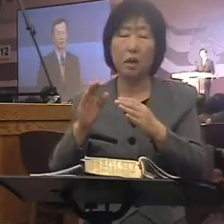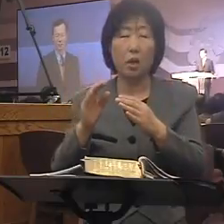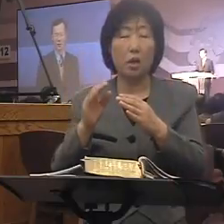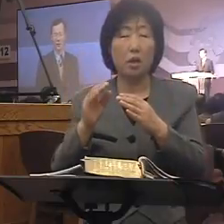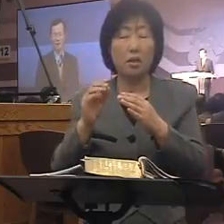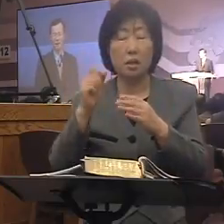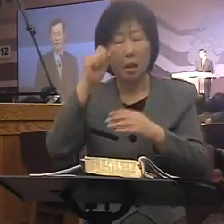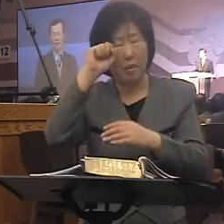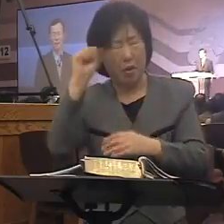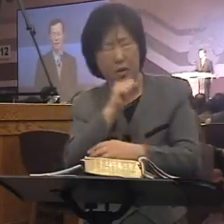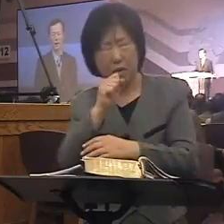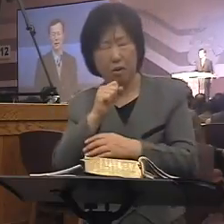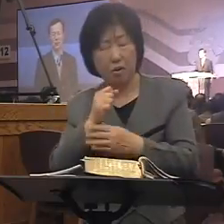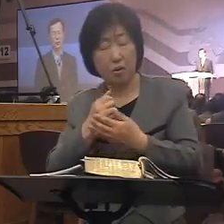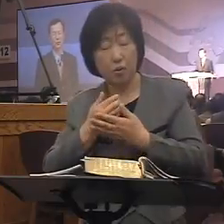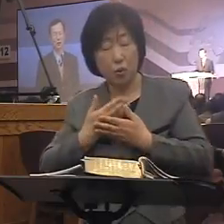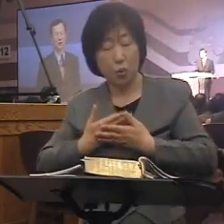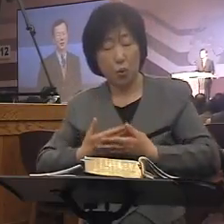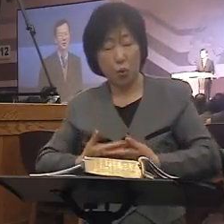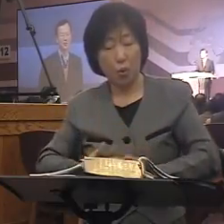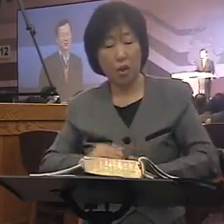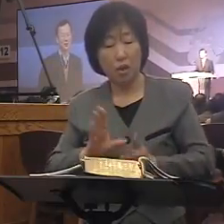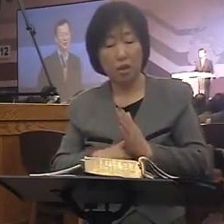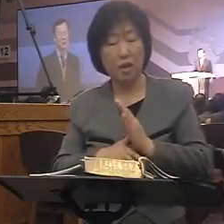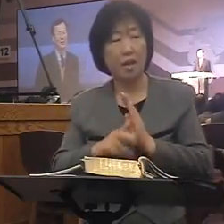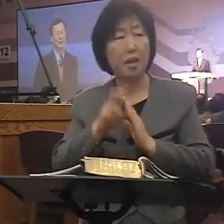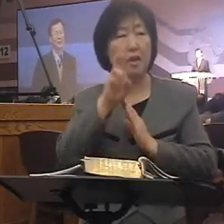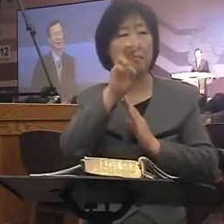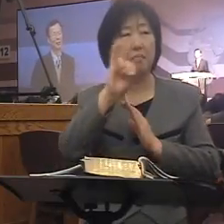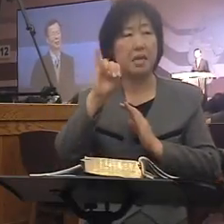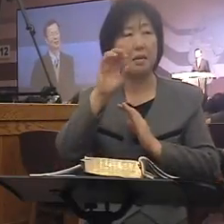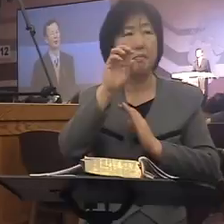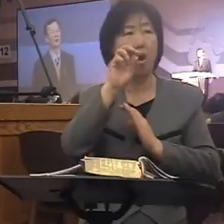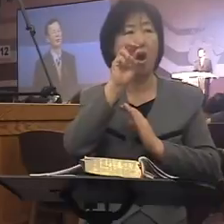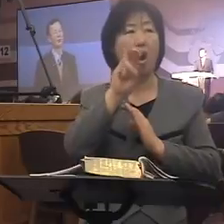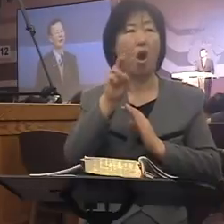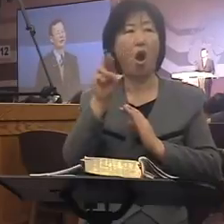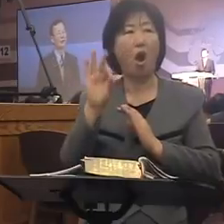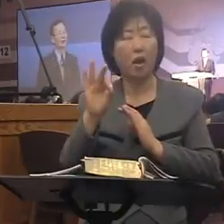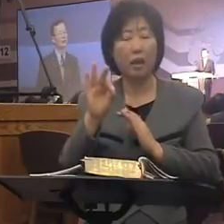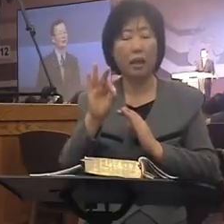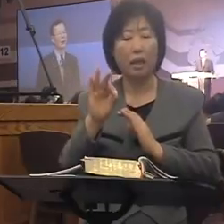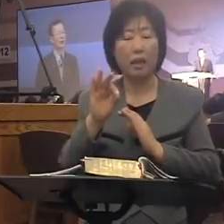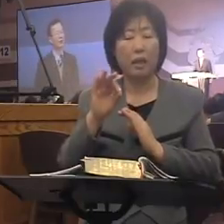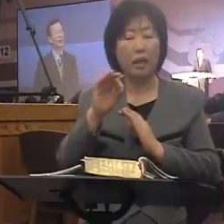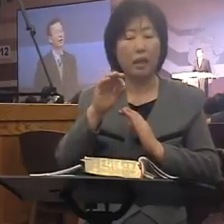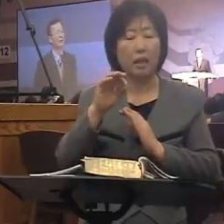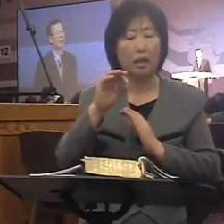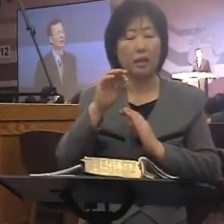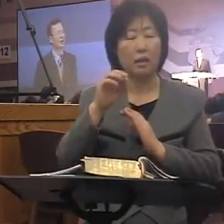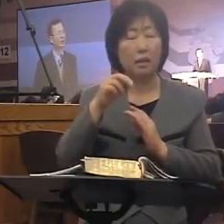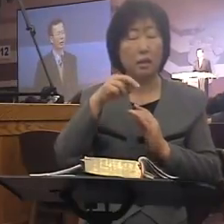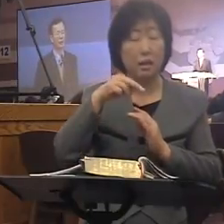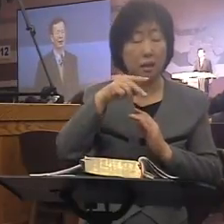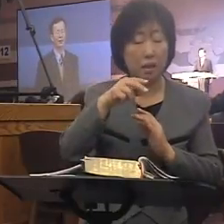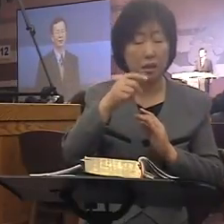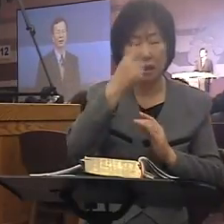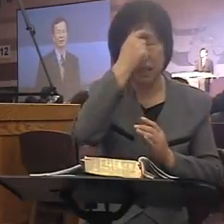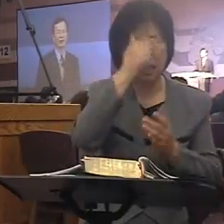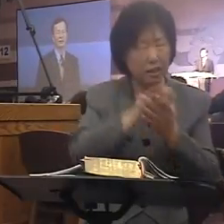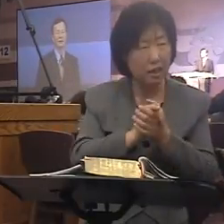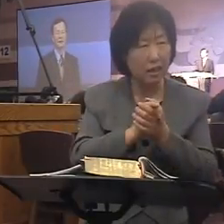새벽 5일을 미명에. 새벽기도 거기서 나왔습니다. 새벽기도 힘들어서 누가 만들어?